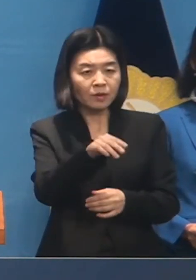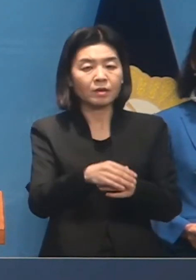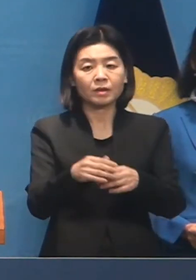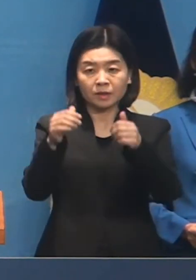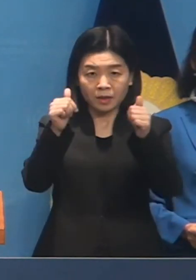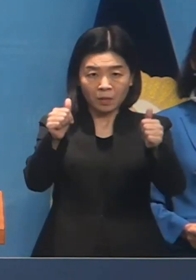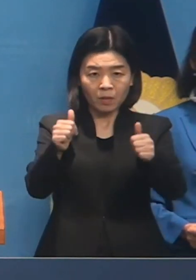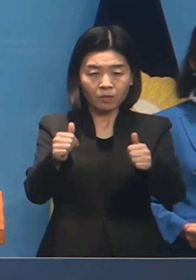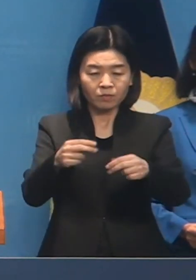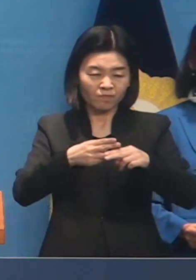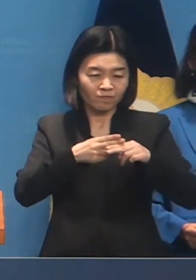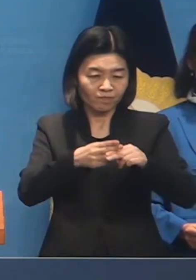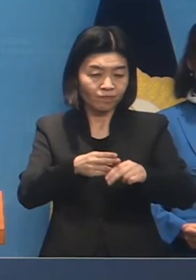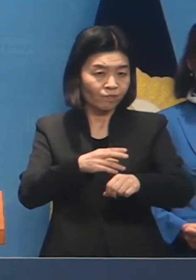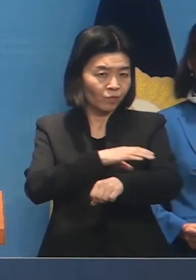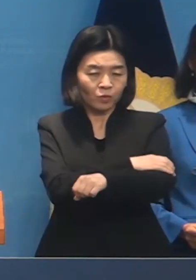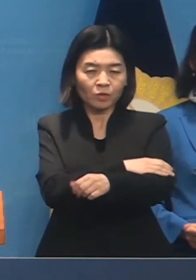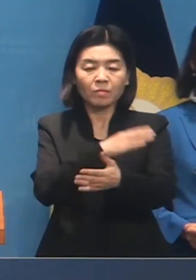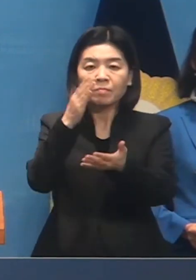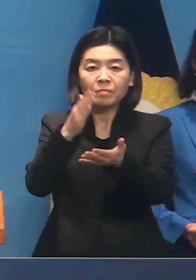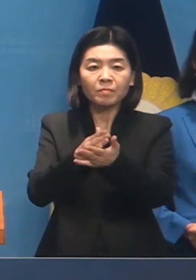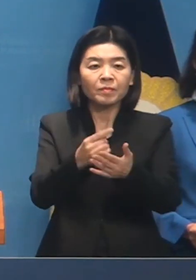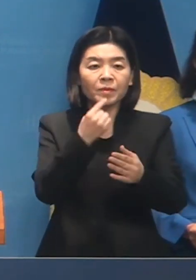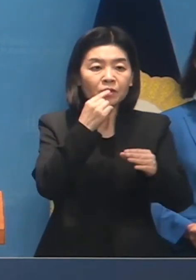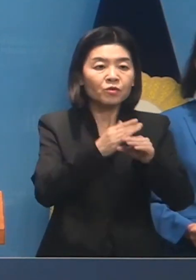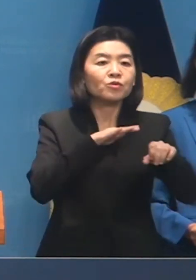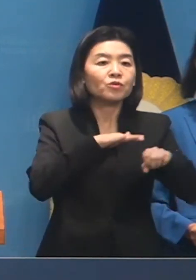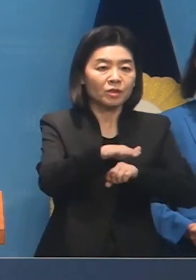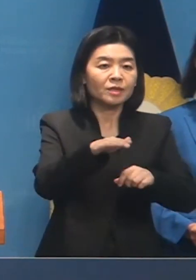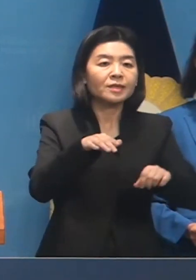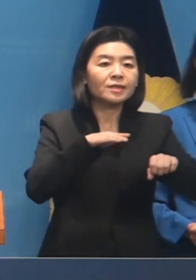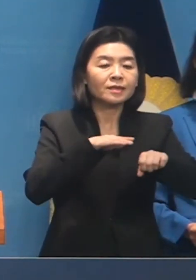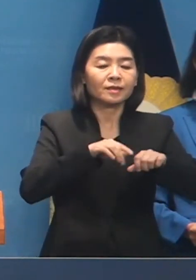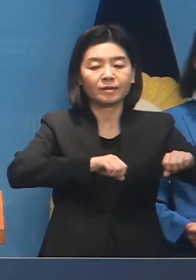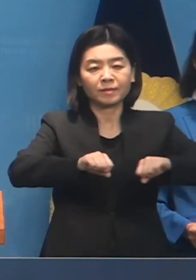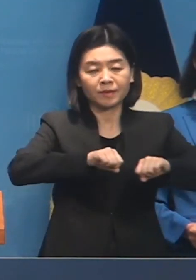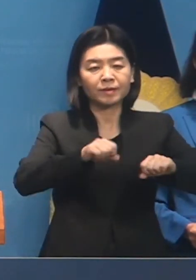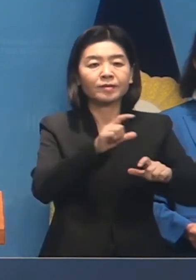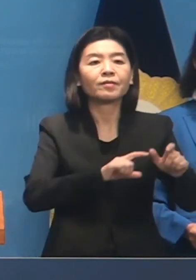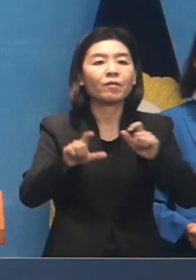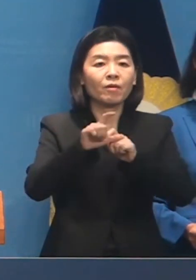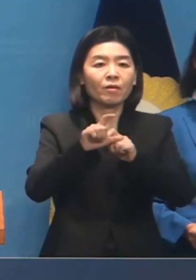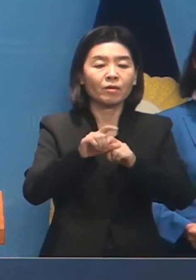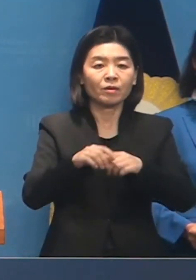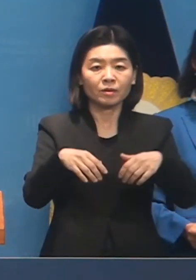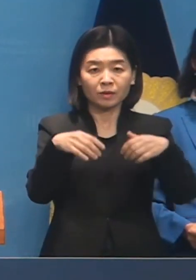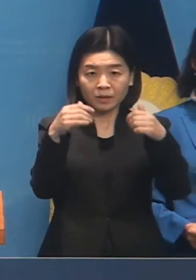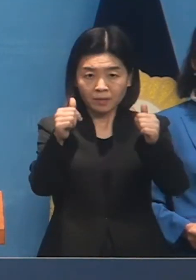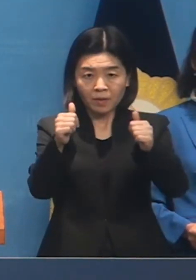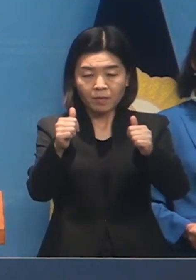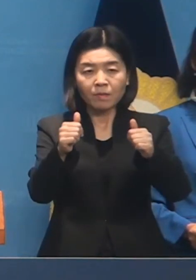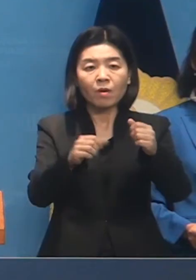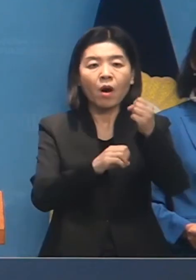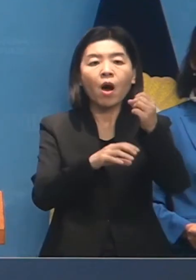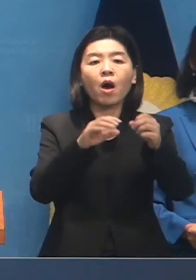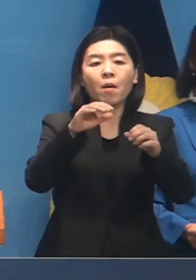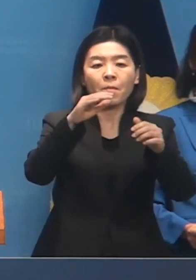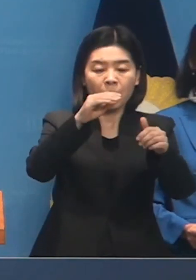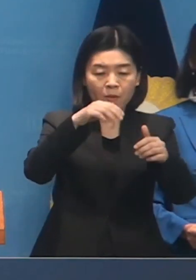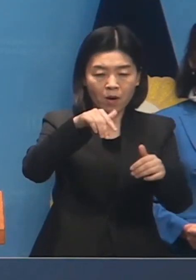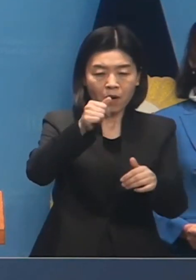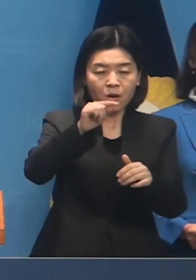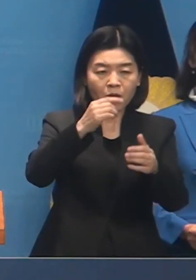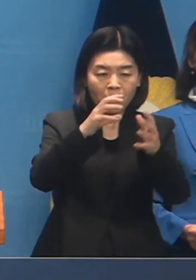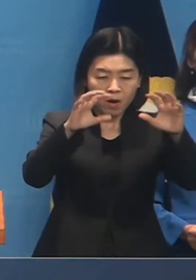독점 구조를 해체하고 민주적 통제를 강화하겠습니다. 재판헌법 소원 제도를 도입하겠습니다.